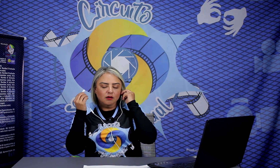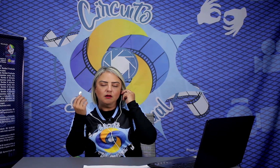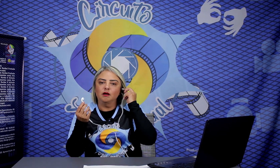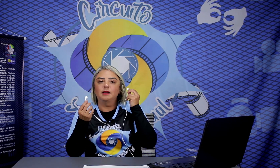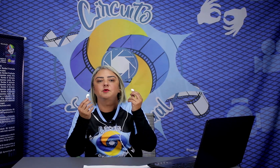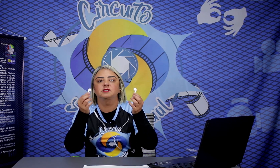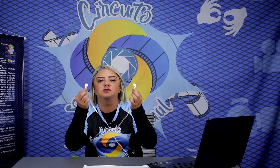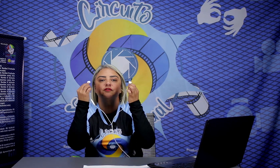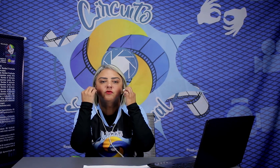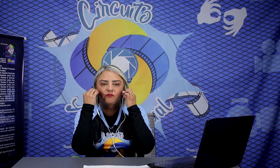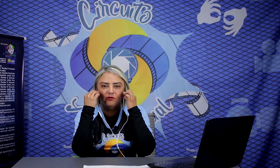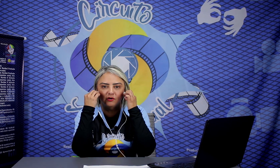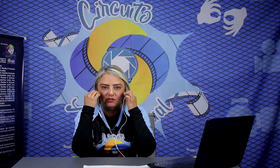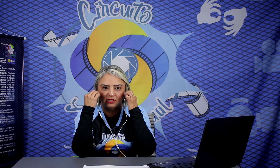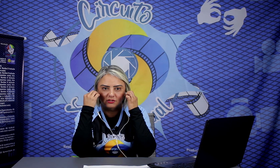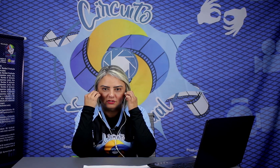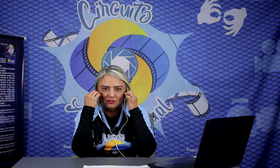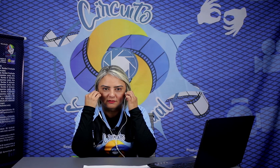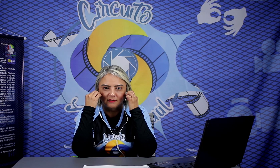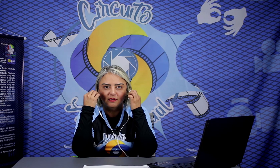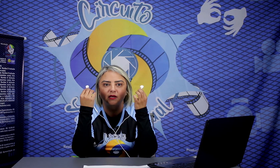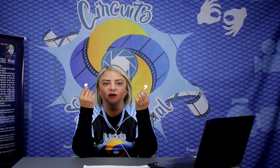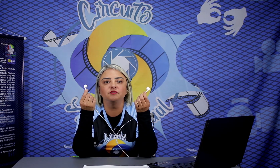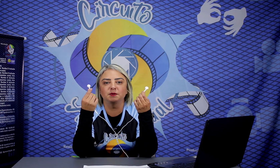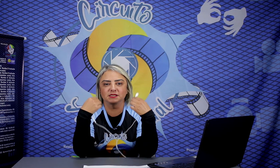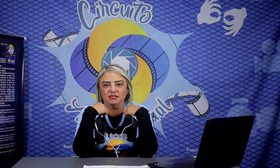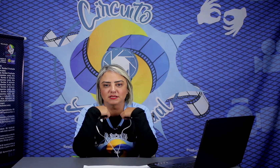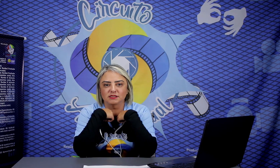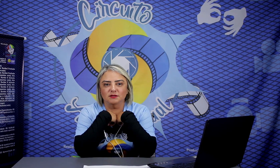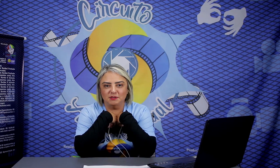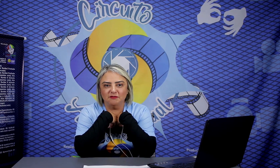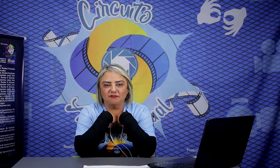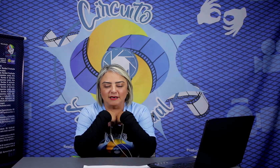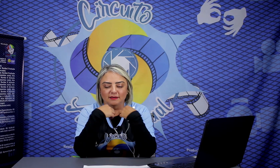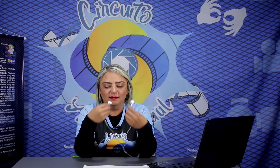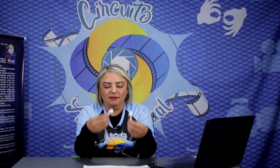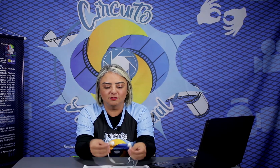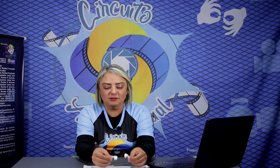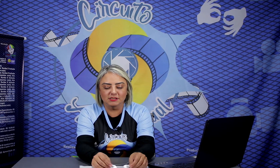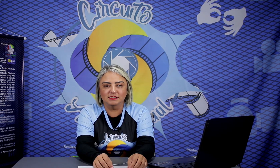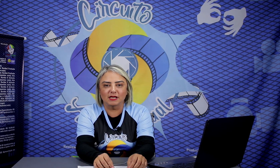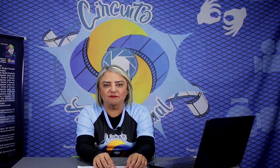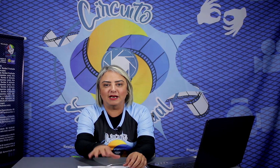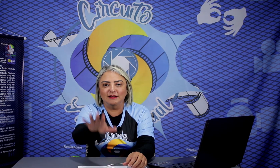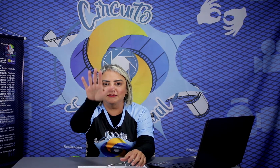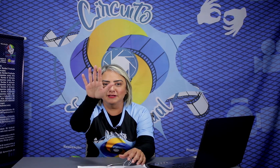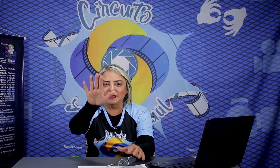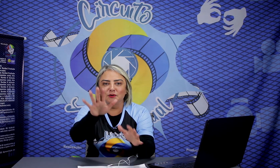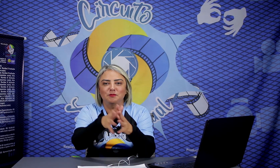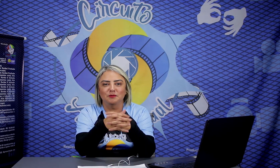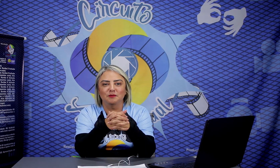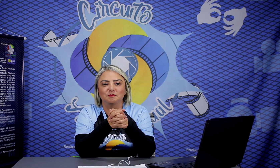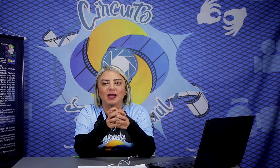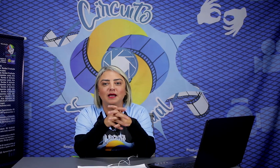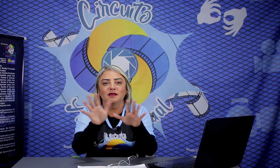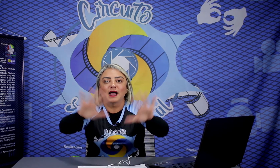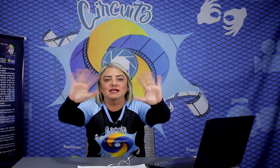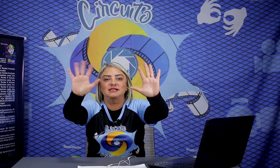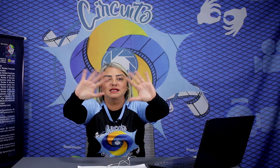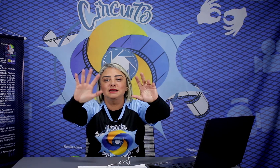É porque se eu fico com fone, gente, eu fico prestando atenção na minha fala. Então, quando vocês quiserem falar, levanta a mão para eu... A cena faz